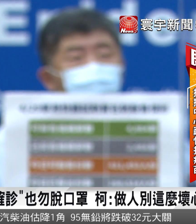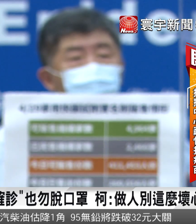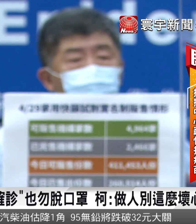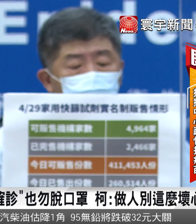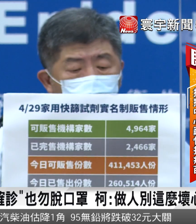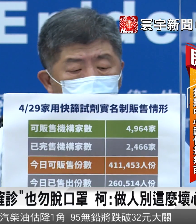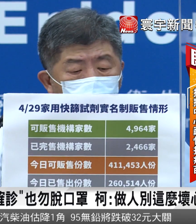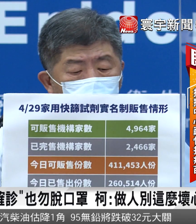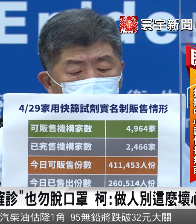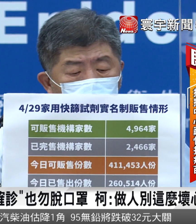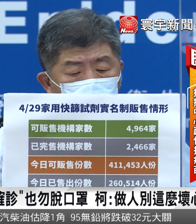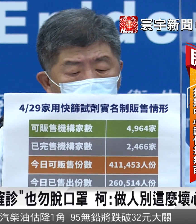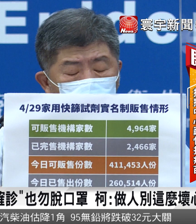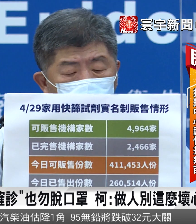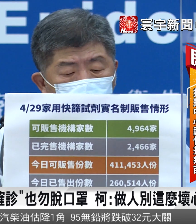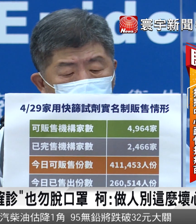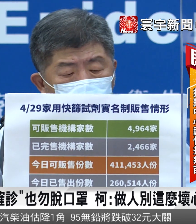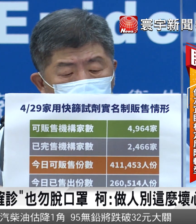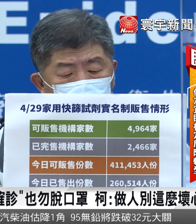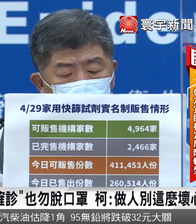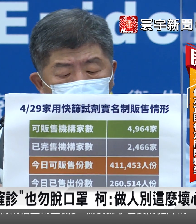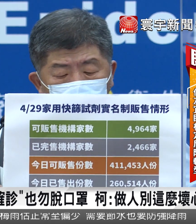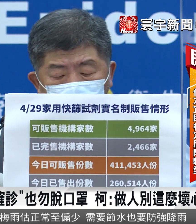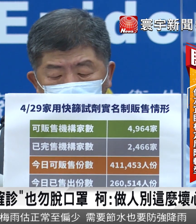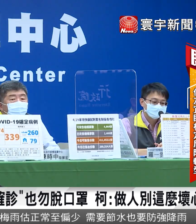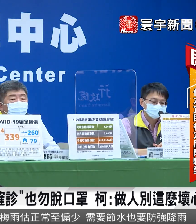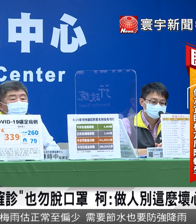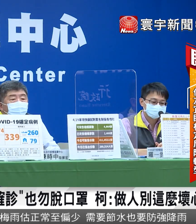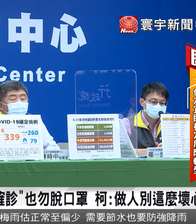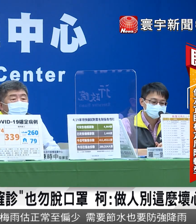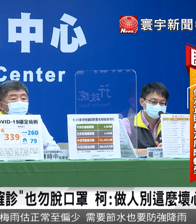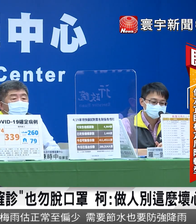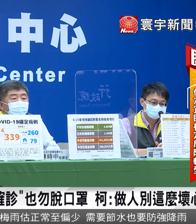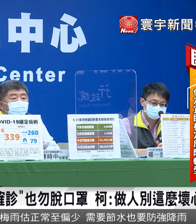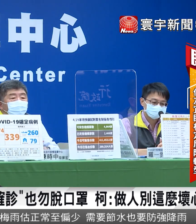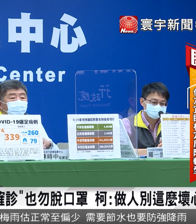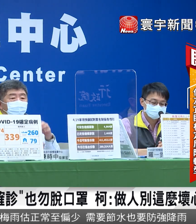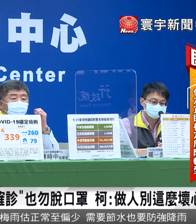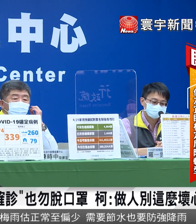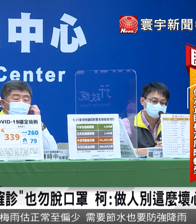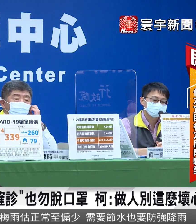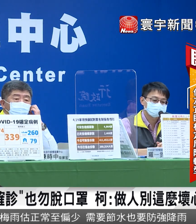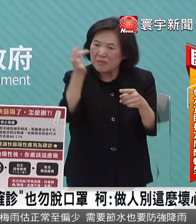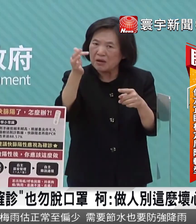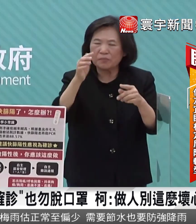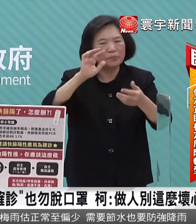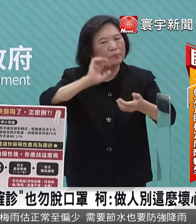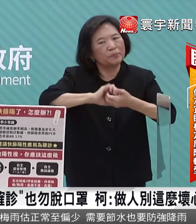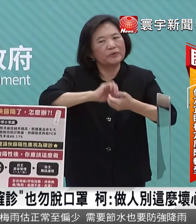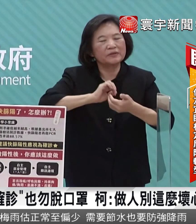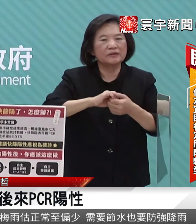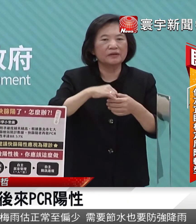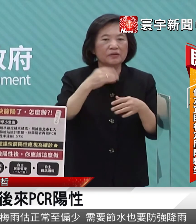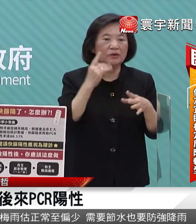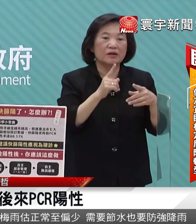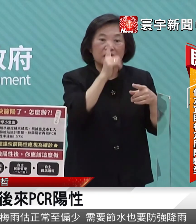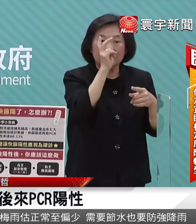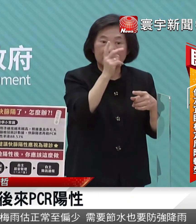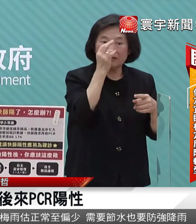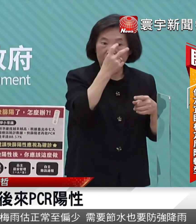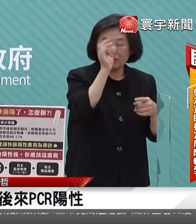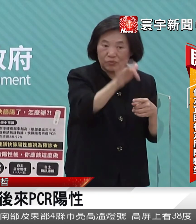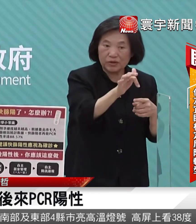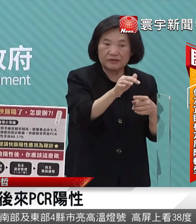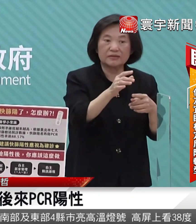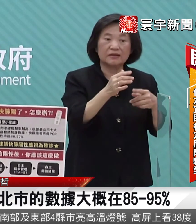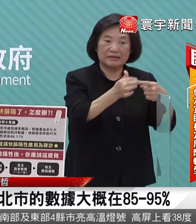确诊，遭指挥官陈时中打枪，浪费医疗量能，但他依旧坚持。 快筛阳性，后来 PCR 阳